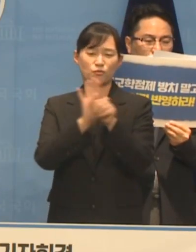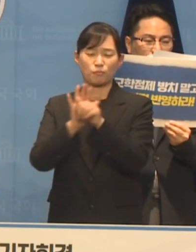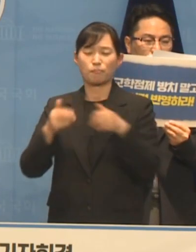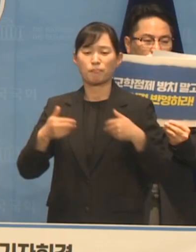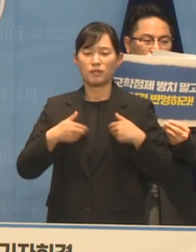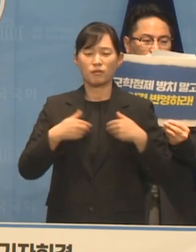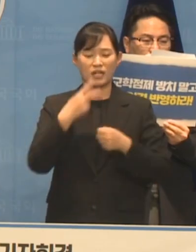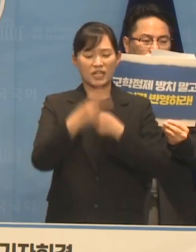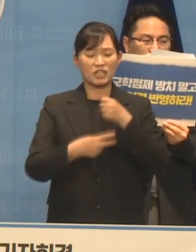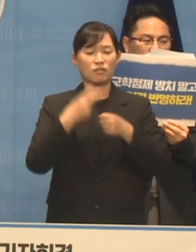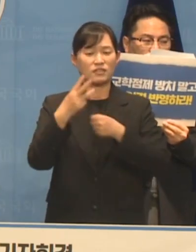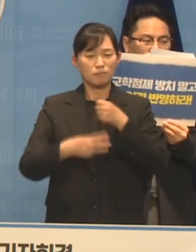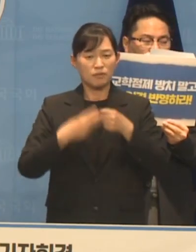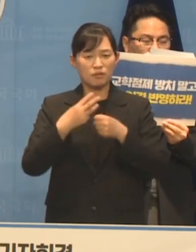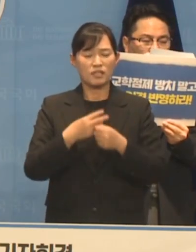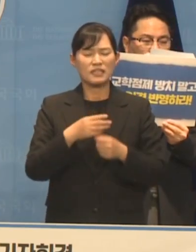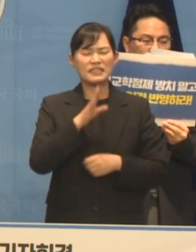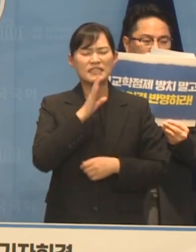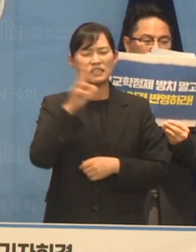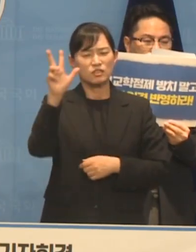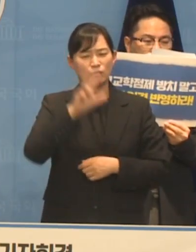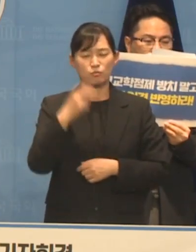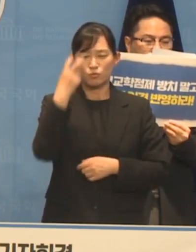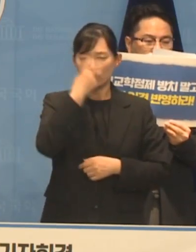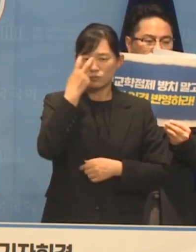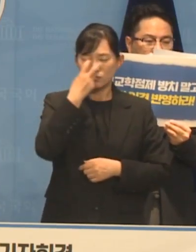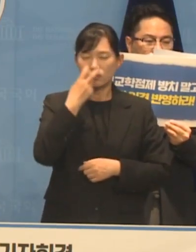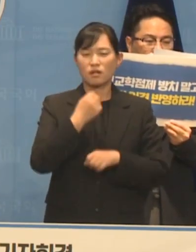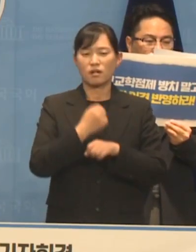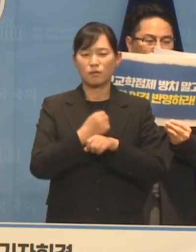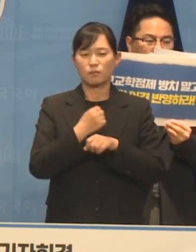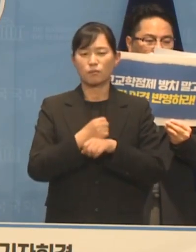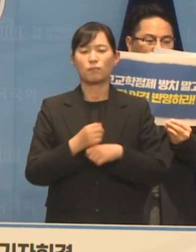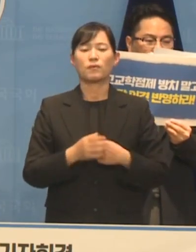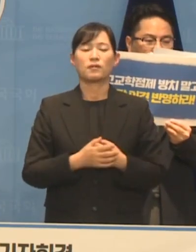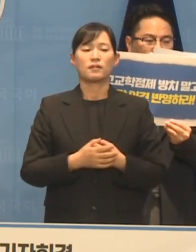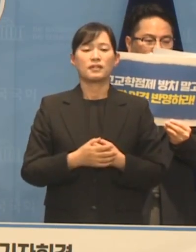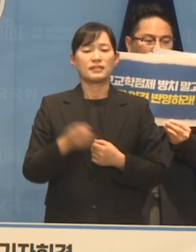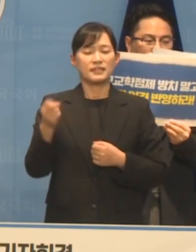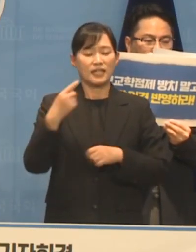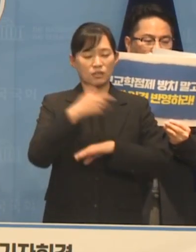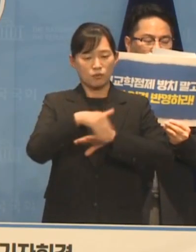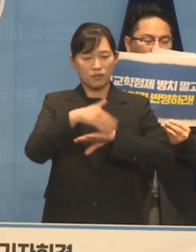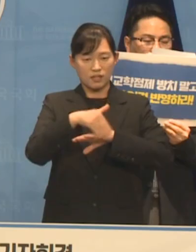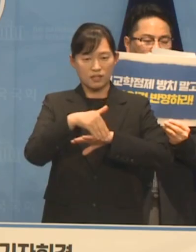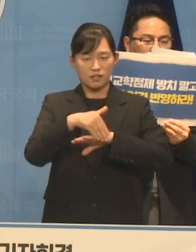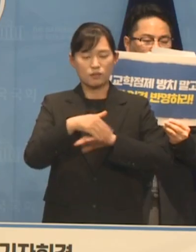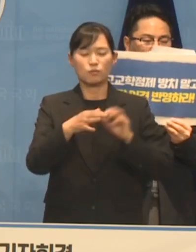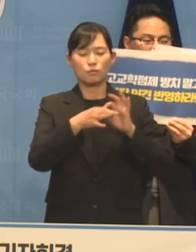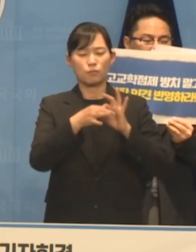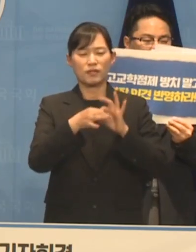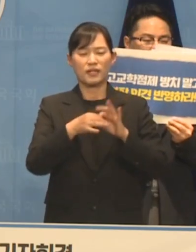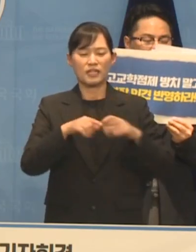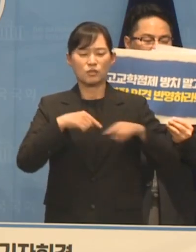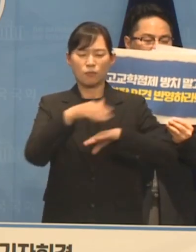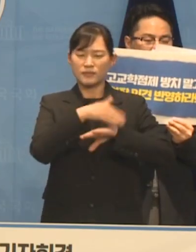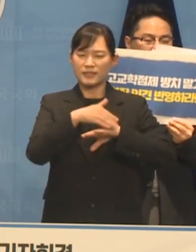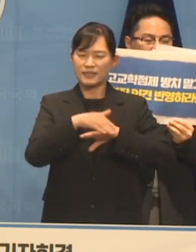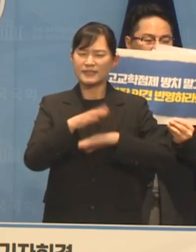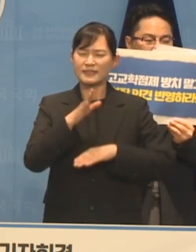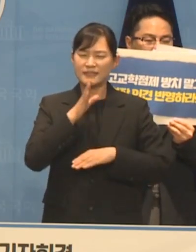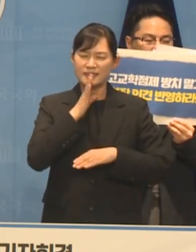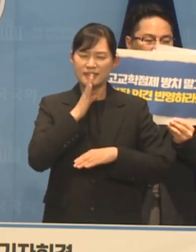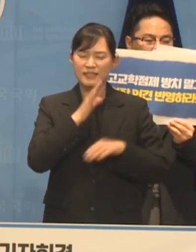3년 주기 전국 실태조사와 정책 공론화 기반 재설계 체계의 법제화를 통해 정책이 현장을